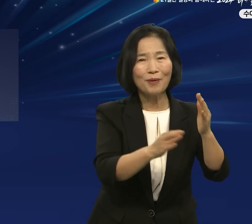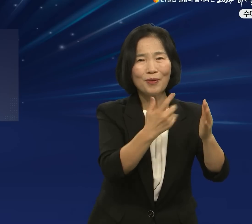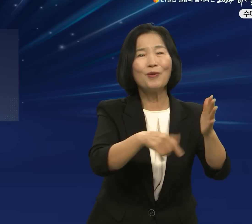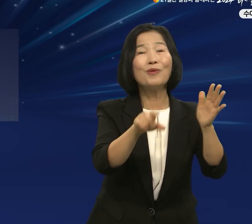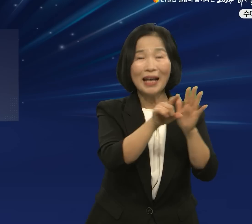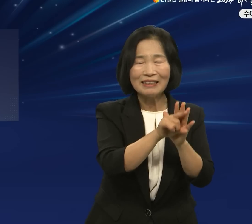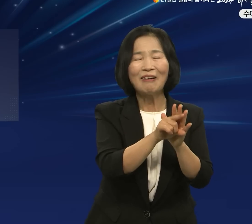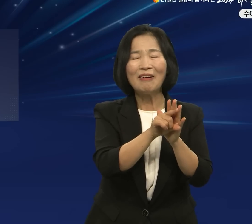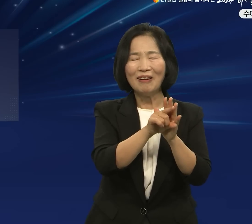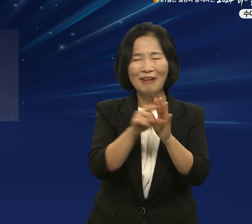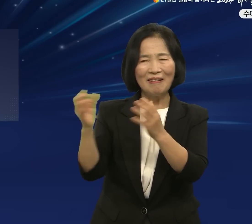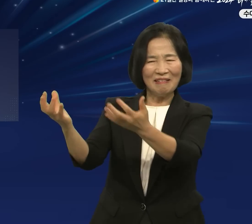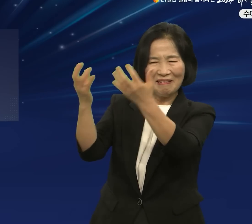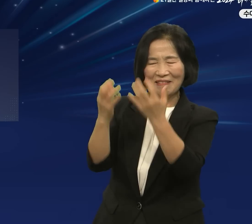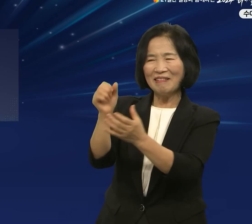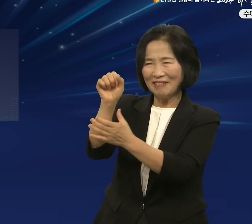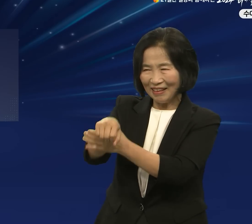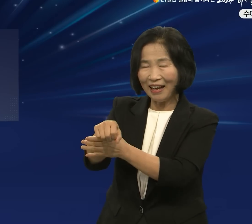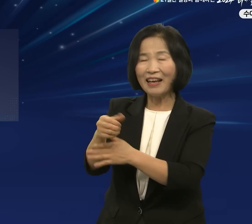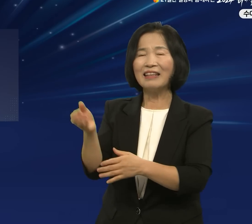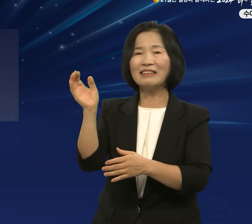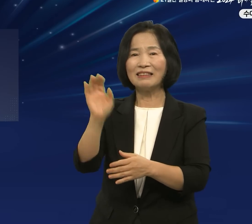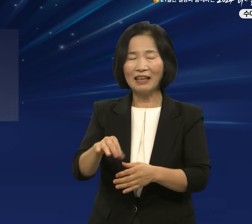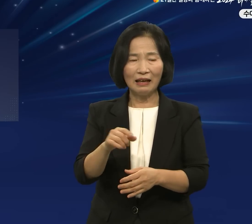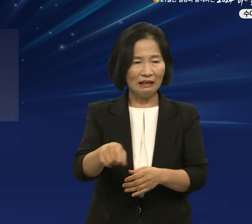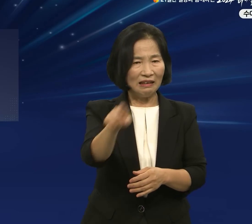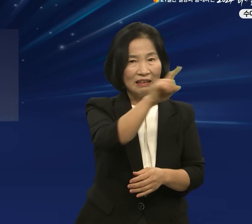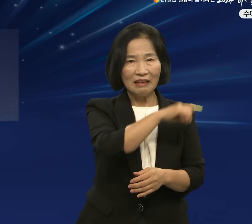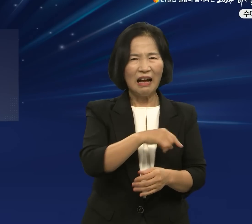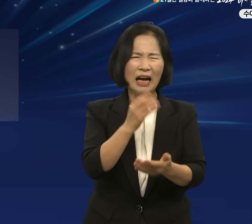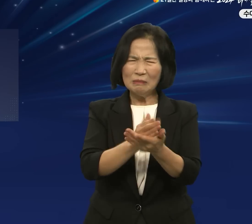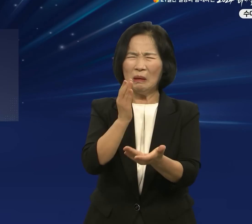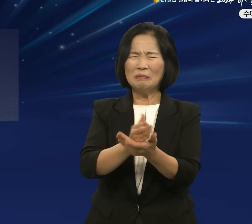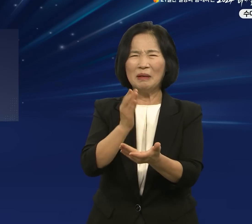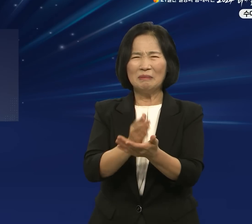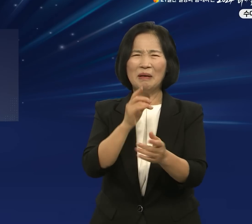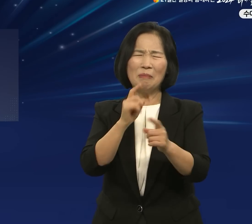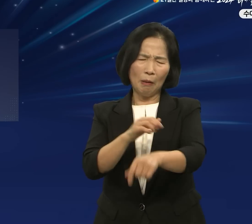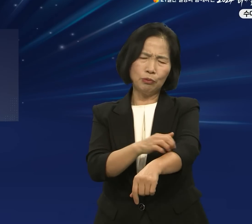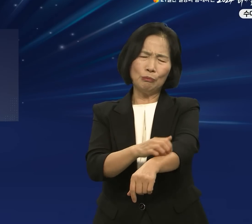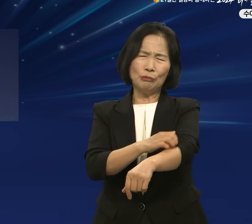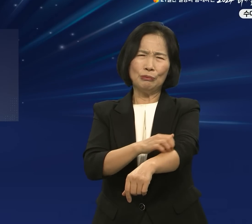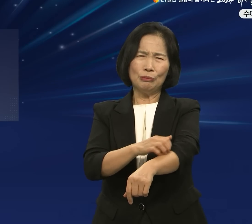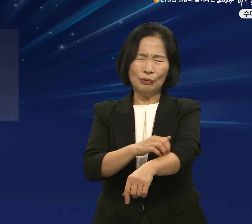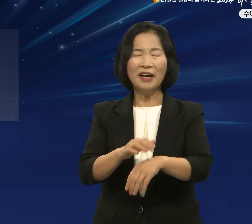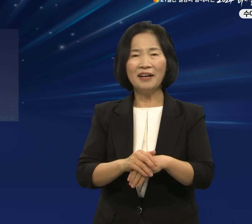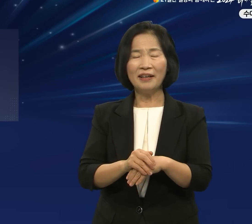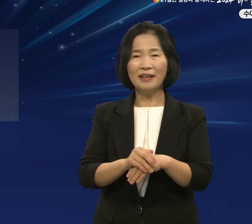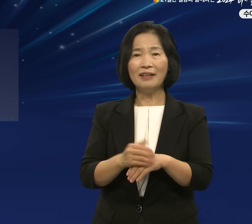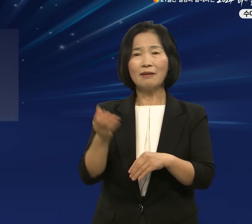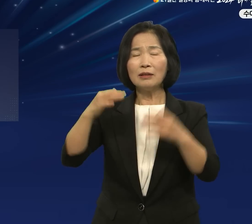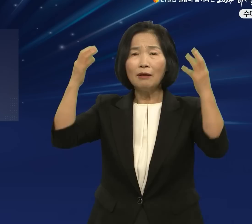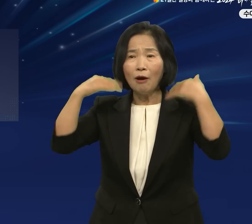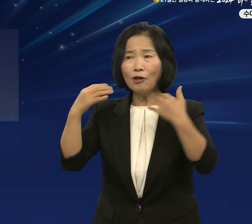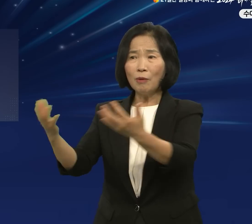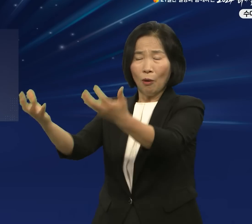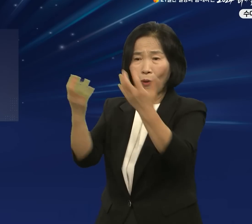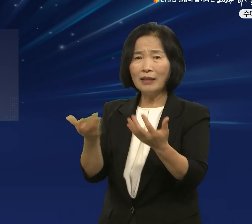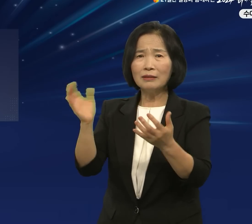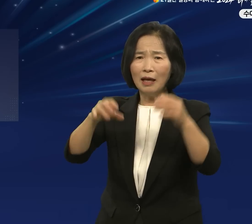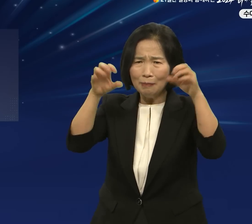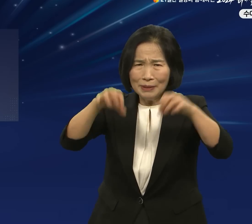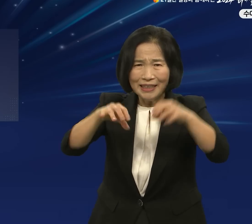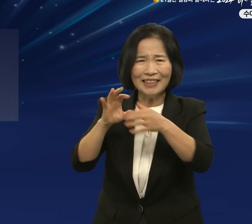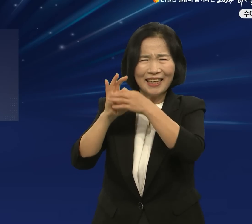힘드니까 하지 말라고 이런 원성이 자자했습니다. 3일 내내 비가 무지막지하게 내렸습니다.